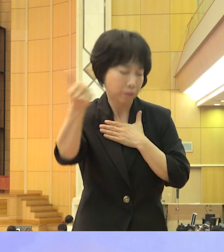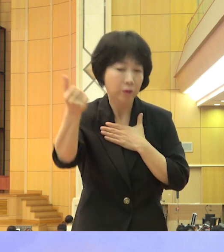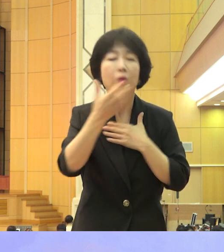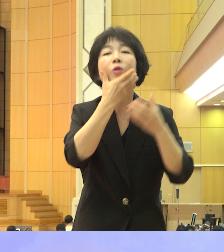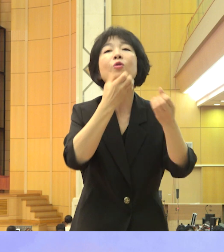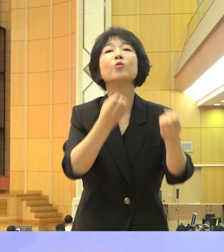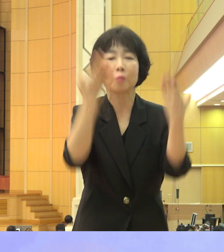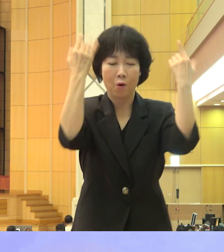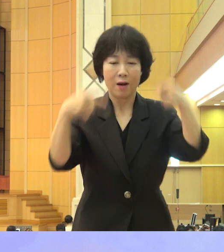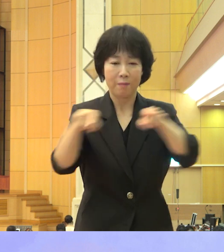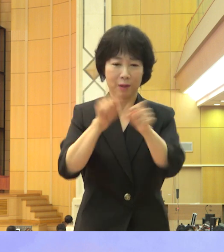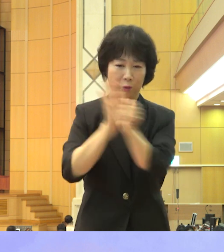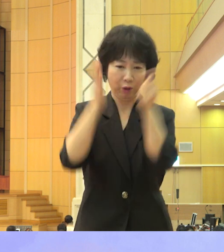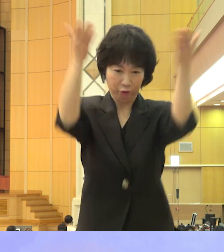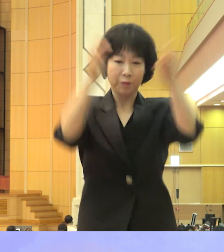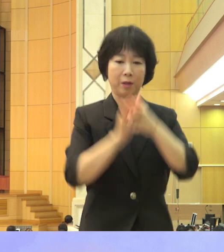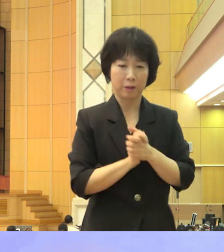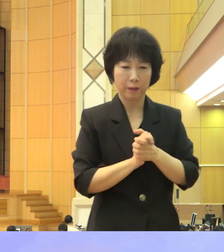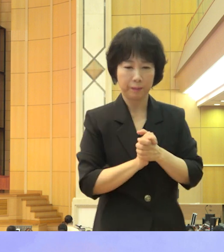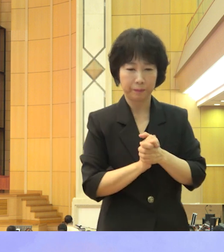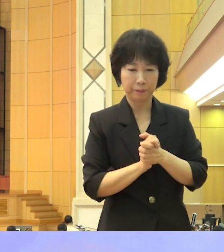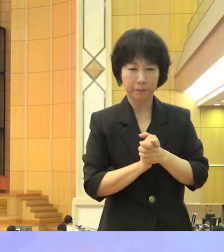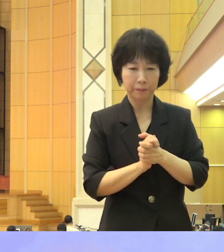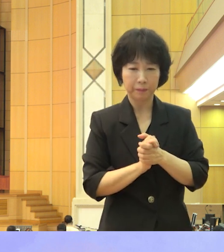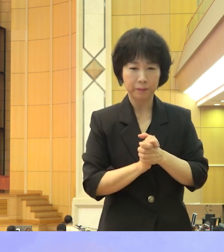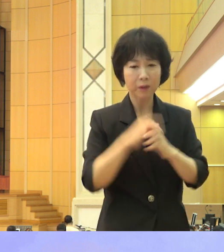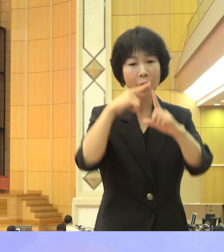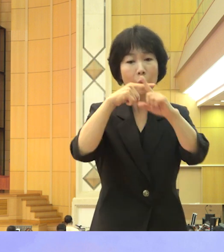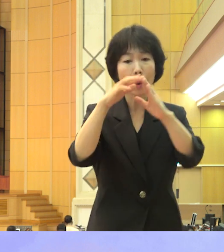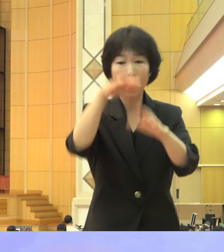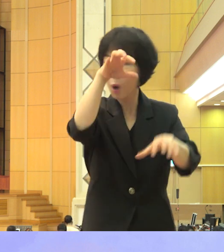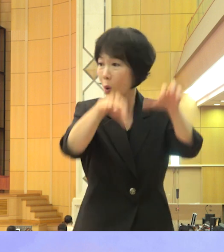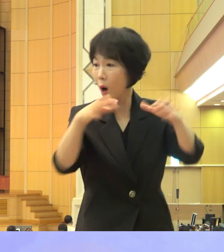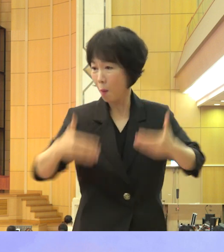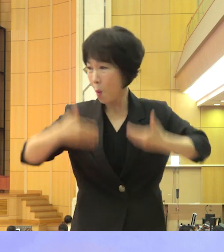있도록 주님께서 역사하여 주시옵소서. 성전 곳곳에